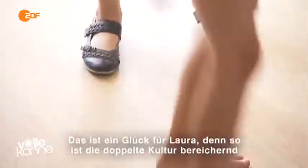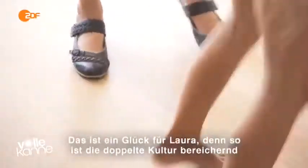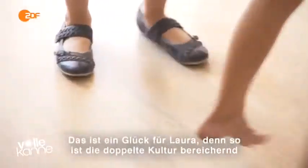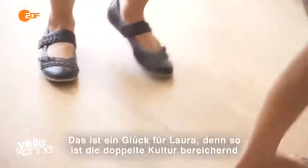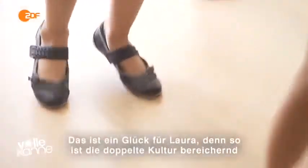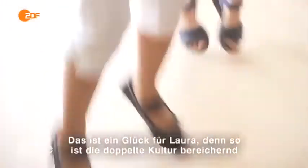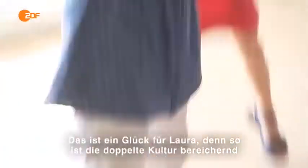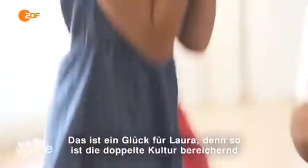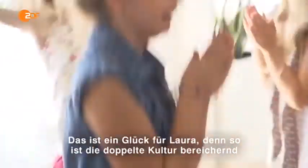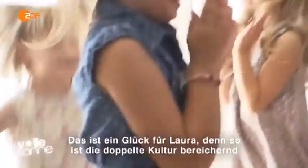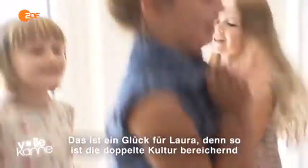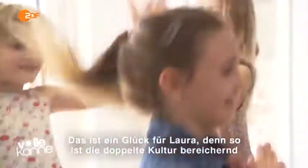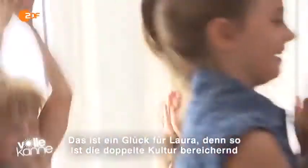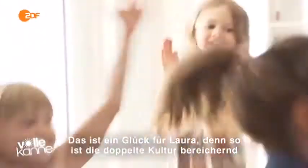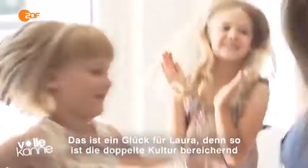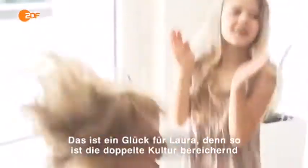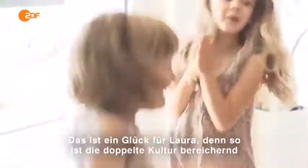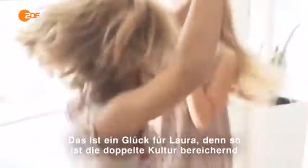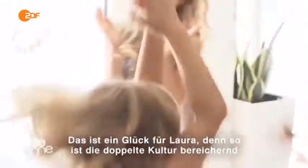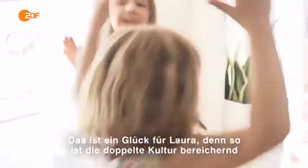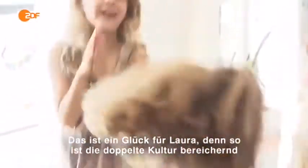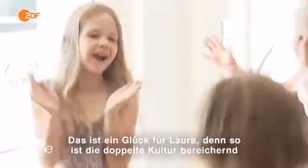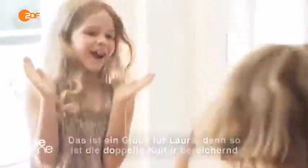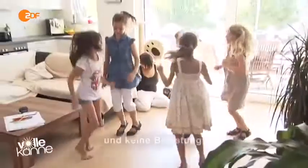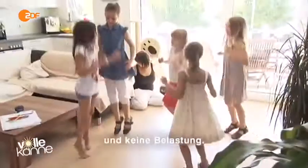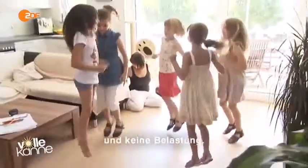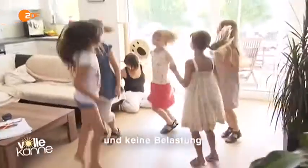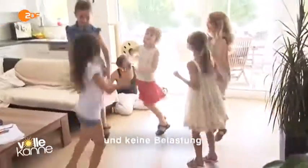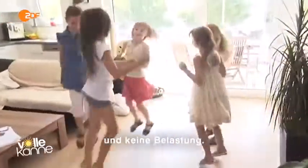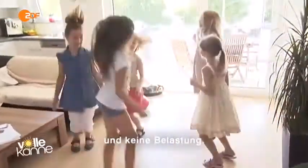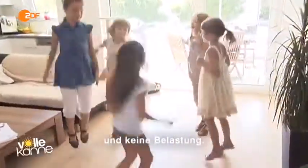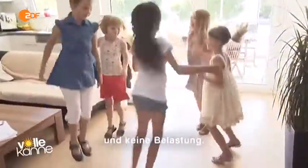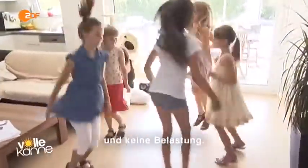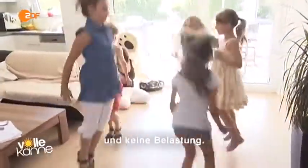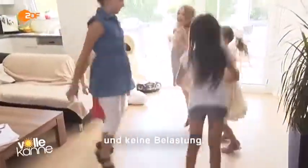Das ist ein Glück für Laura, denn so ist die doppelte Kultur bereichernd und keine Belastung.